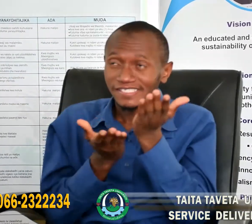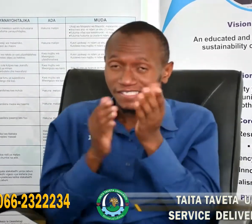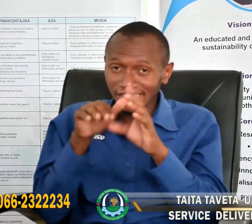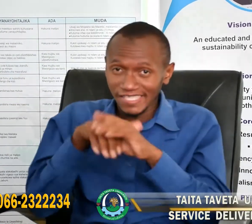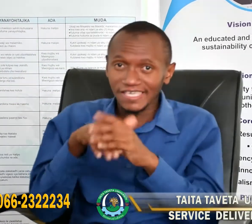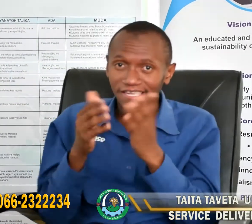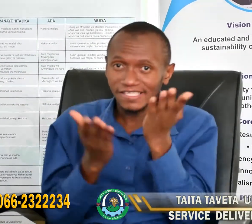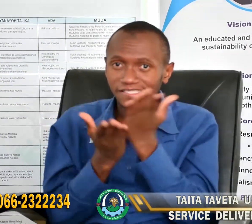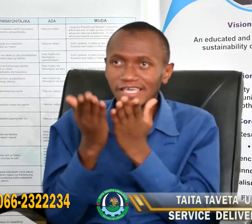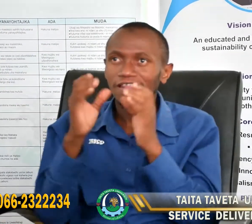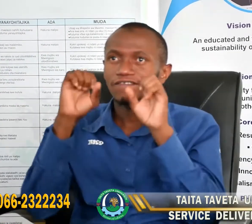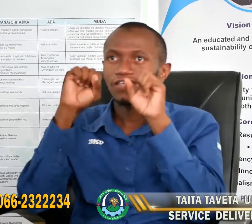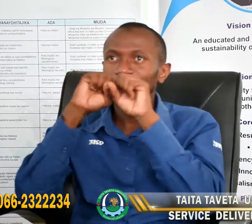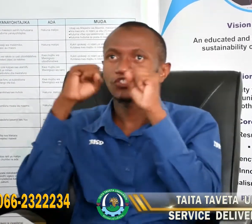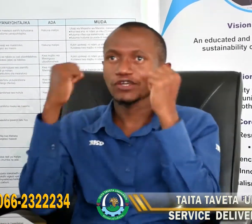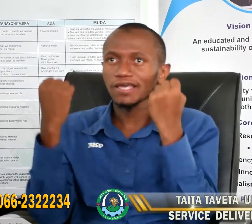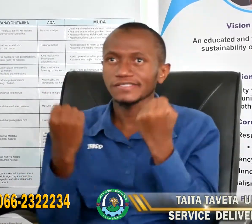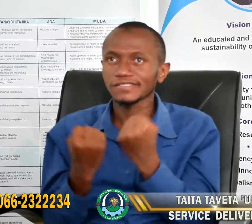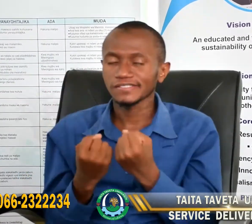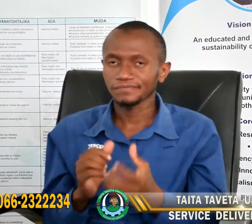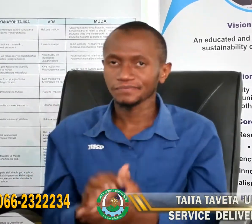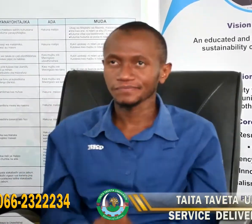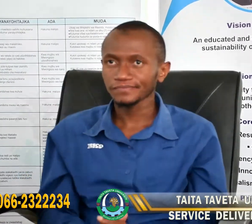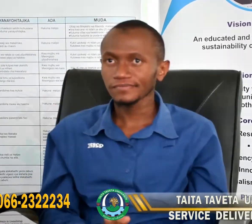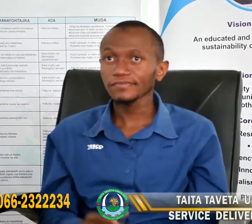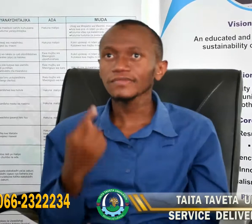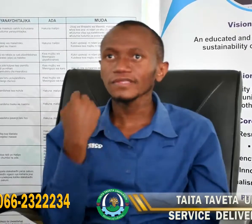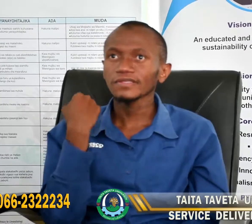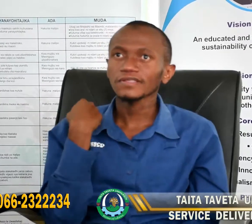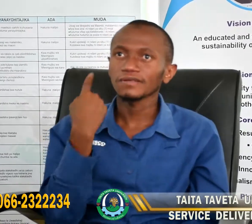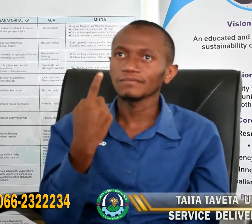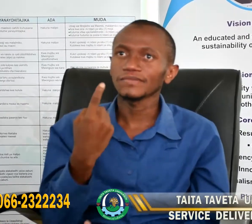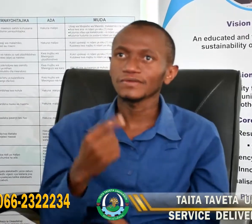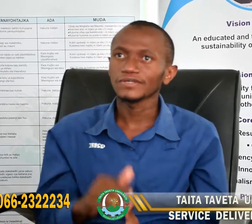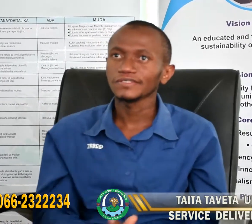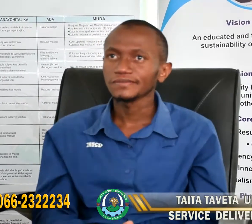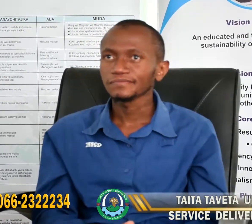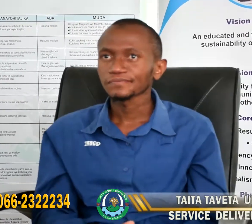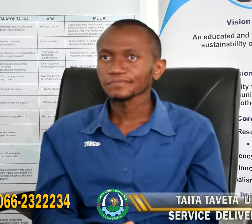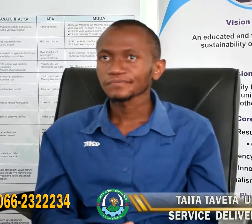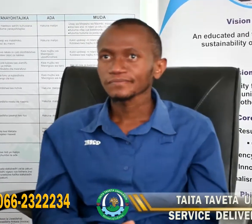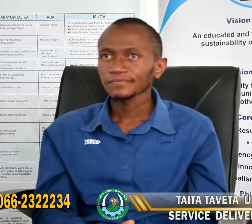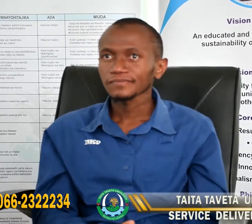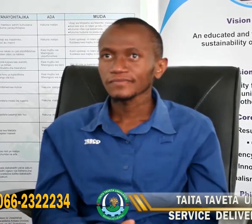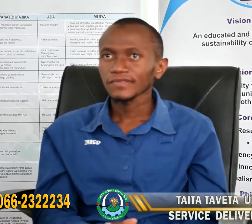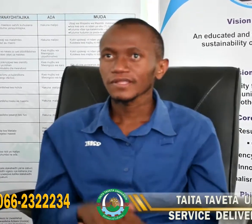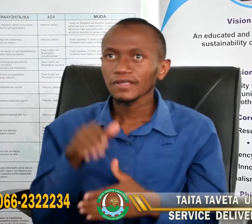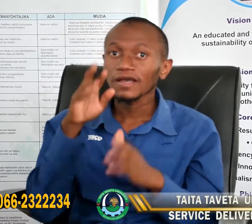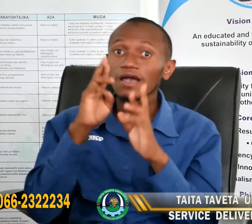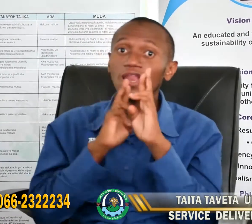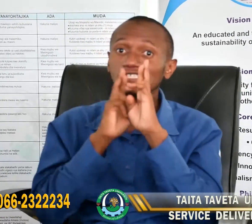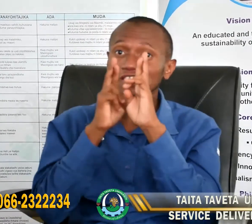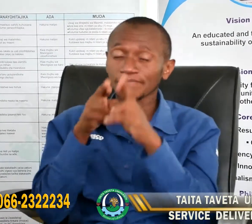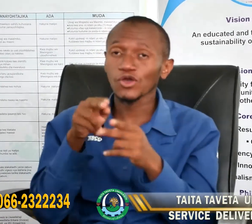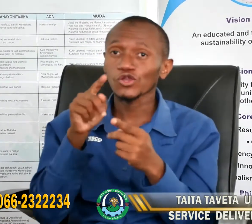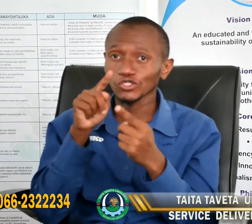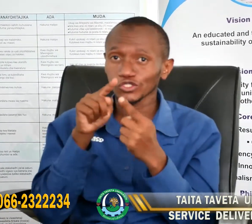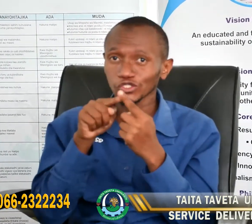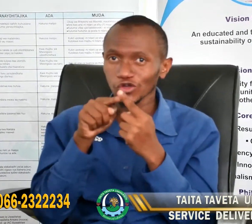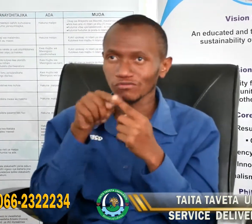wa maombi, malalamiko na maoni. Ana kwa ana ni ndani ya siku moja. Kutumia